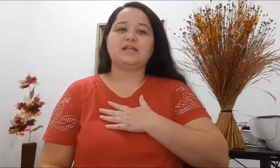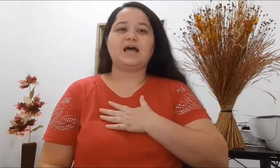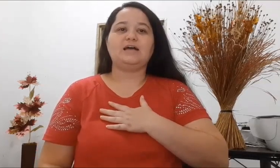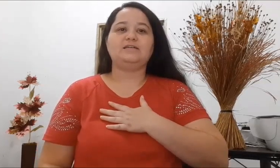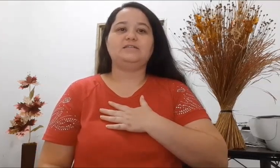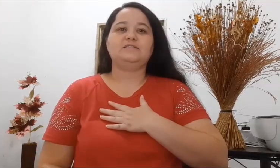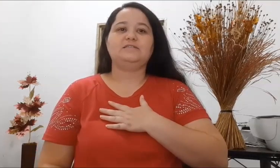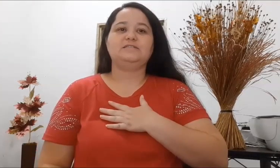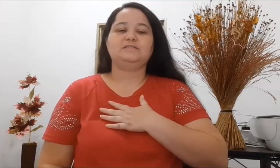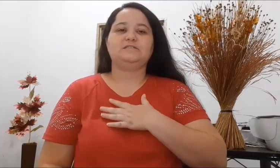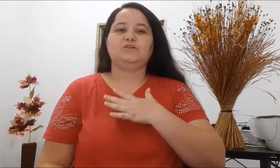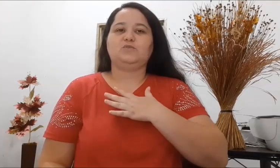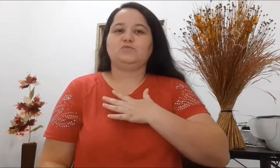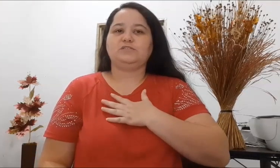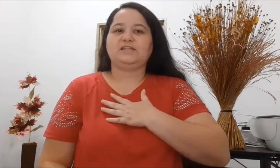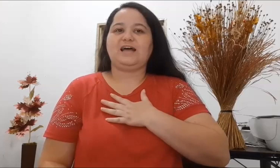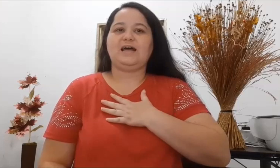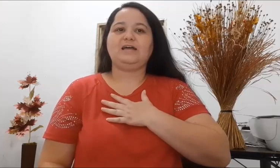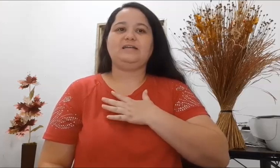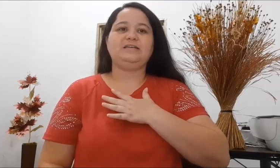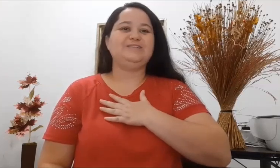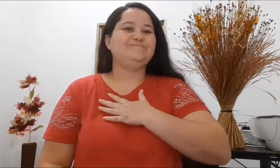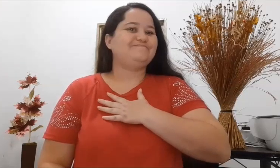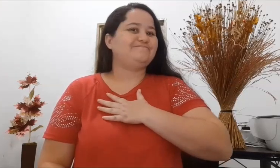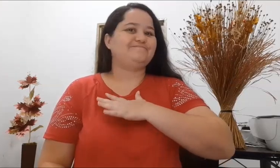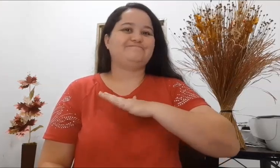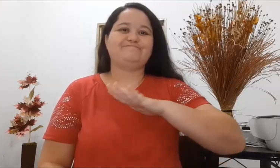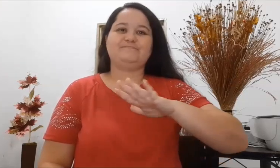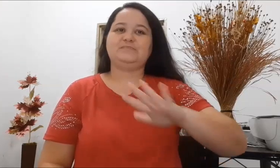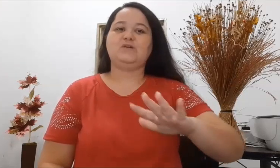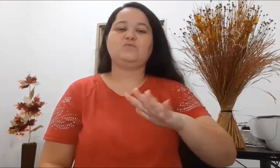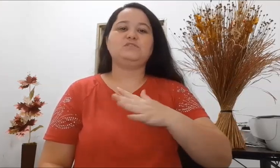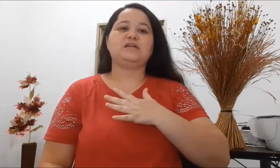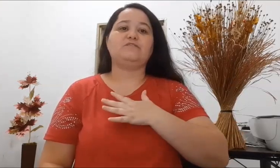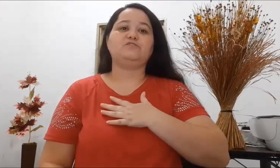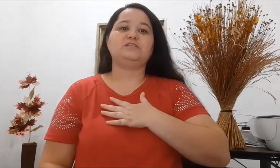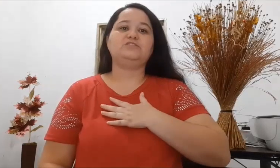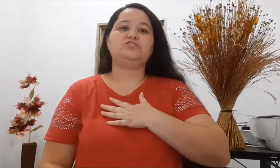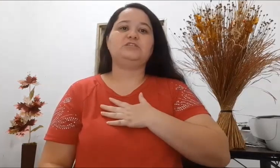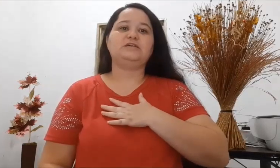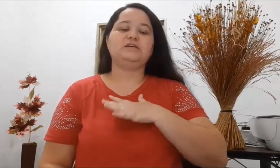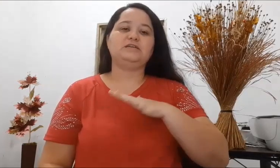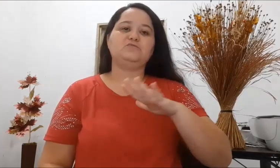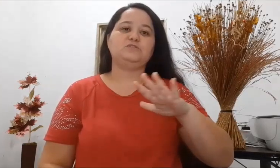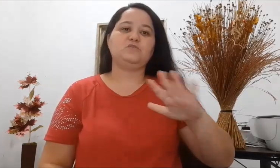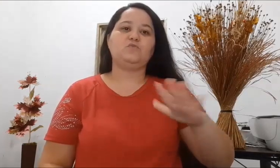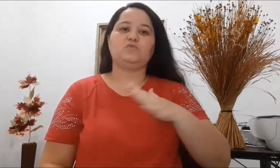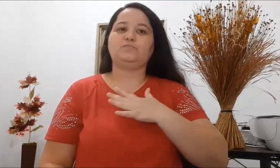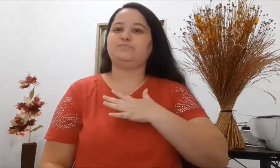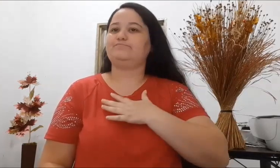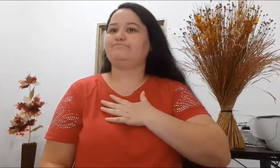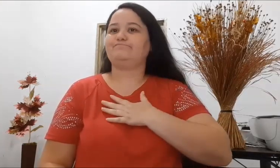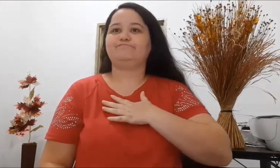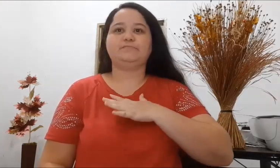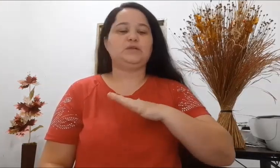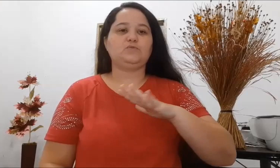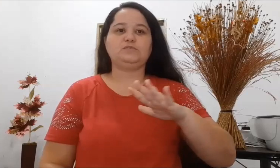gostar. Gostar e não gostar. Você tira aqui do seu corpo. Não